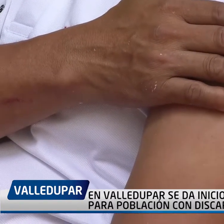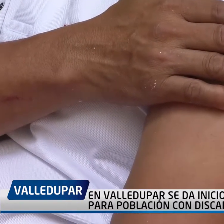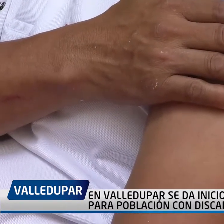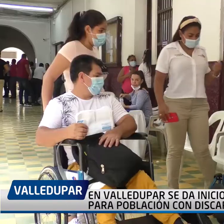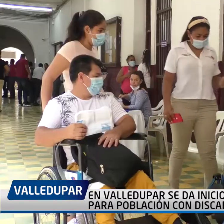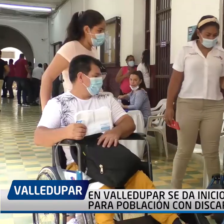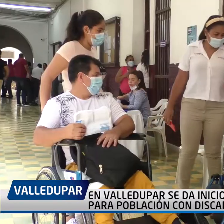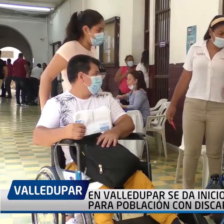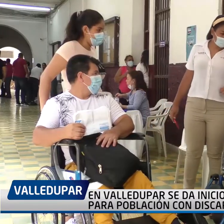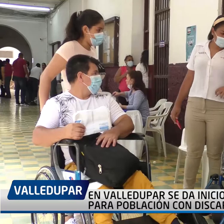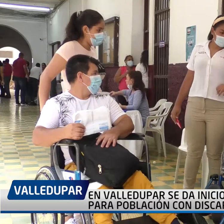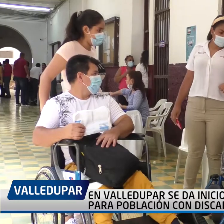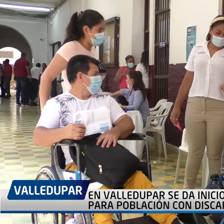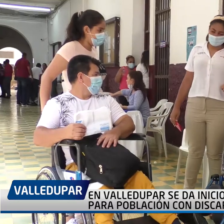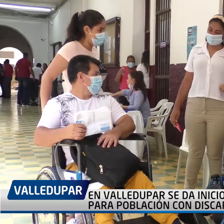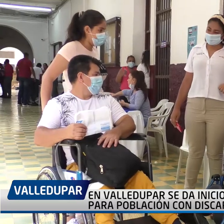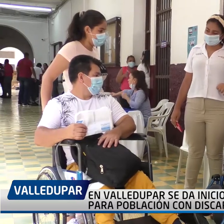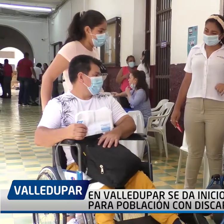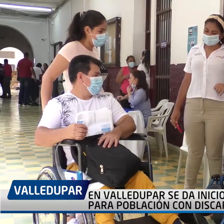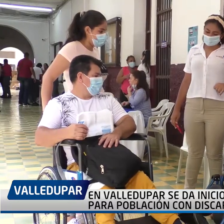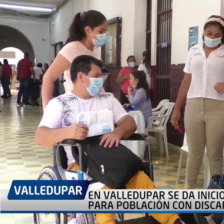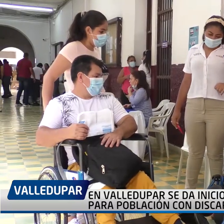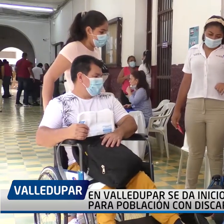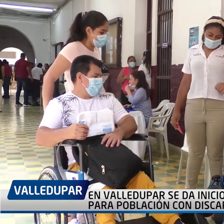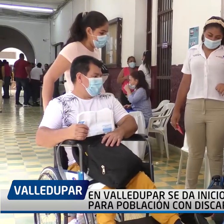autismo no se aguanta la mascarilla.